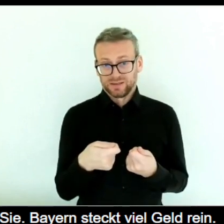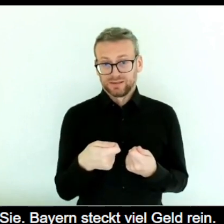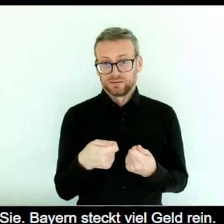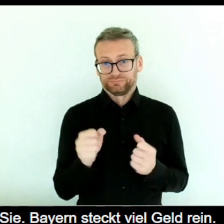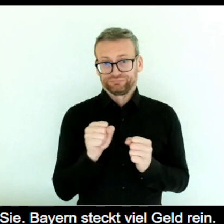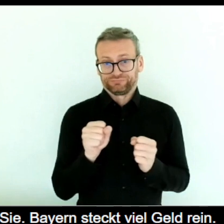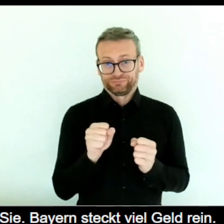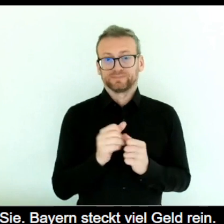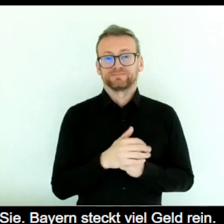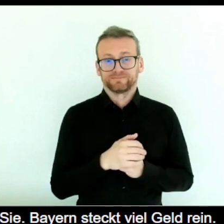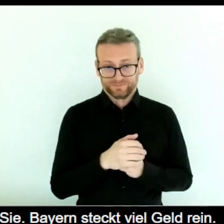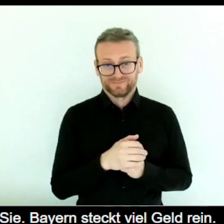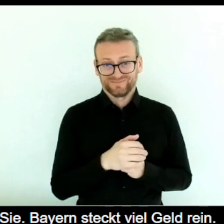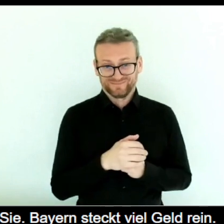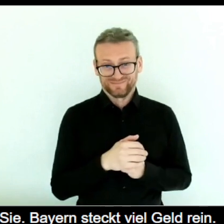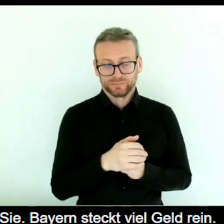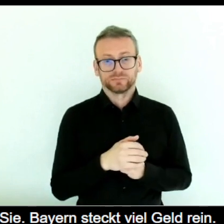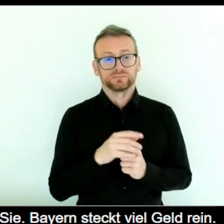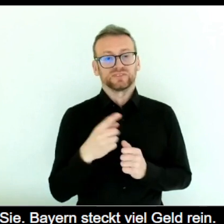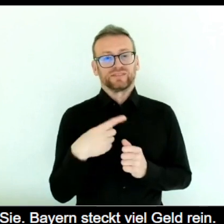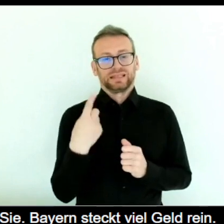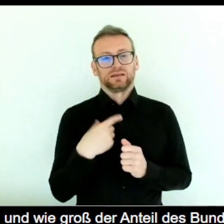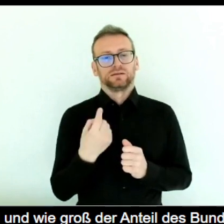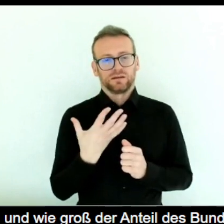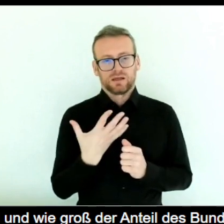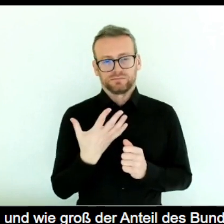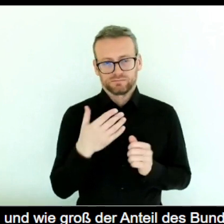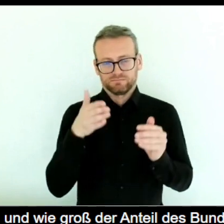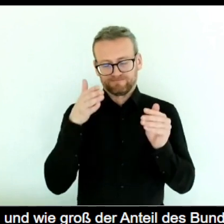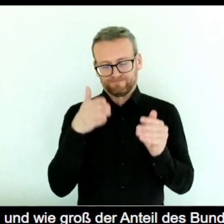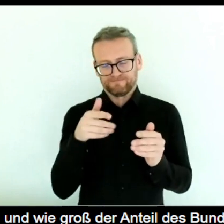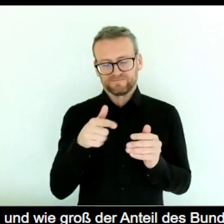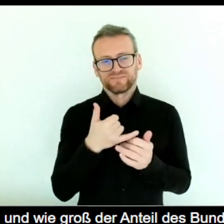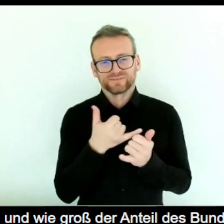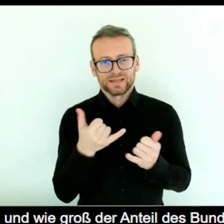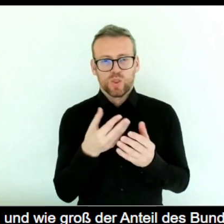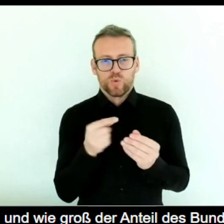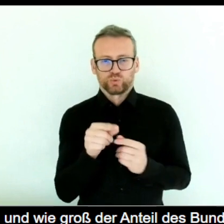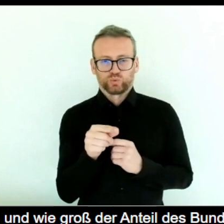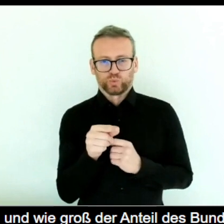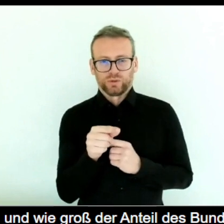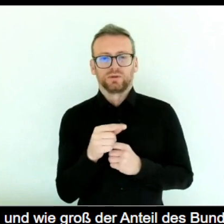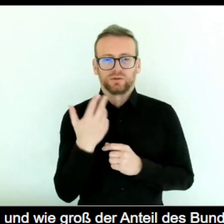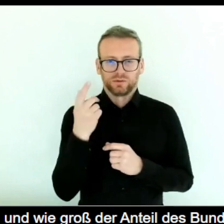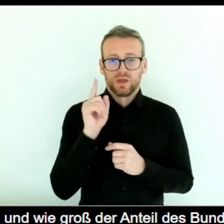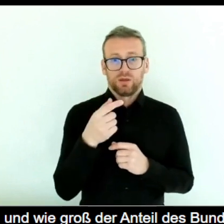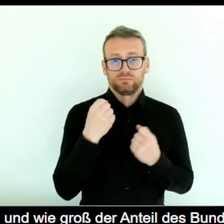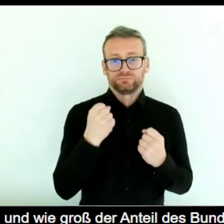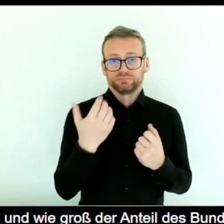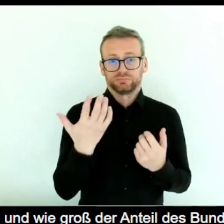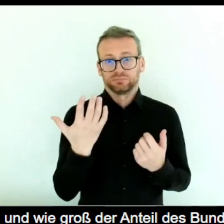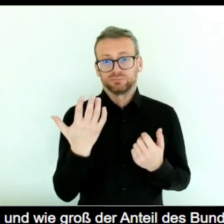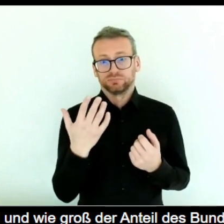Bundesland hat andere Systeme. Wir dürfen kein Geld aus dem System entziehen. Und wir machen uns mit auch den anderen